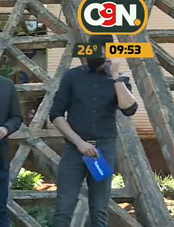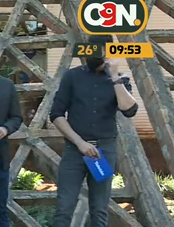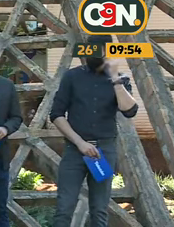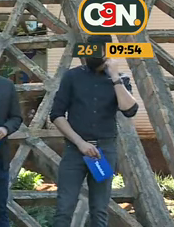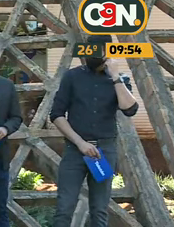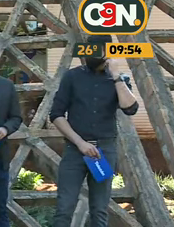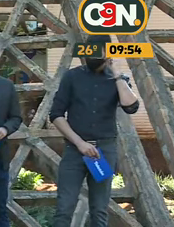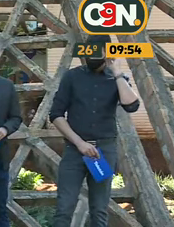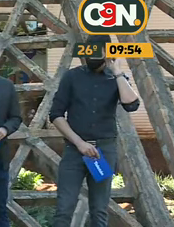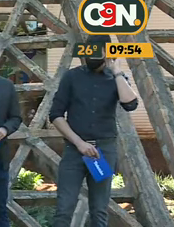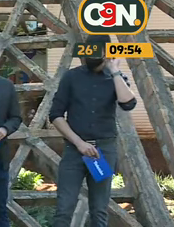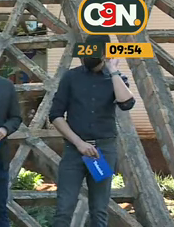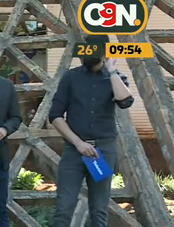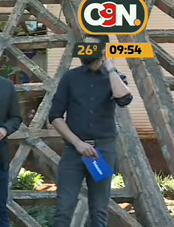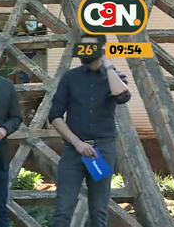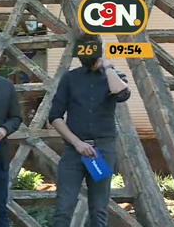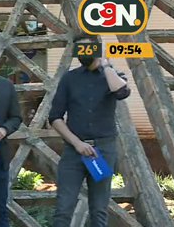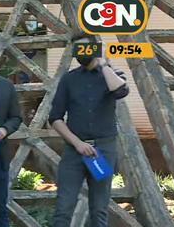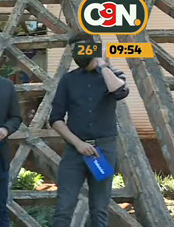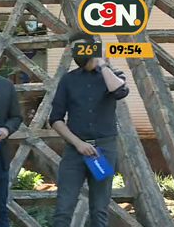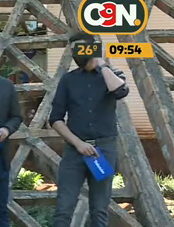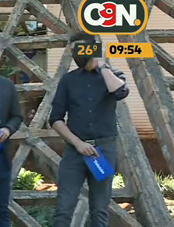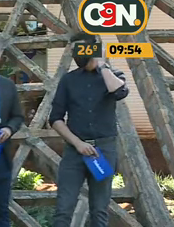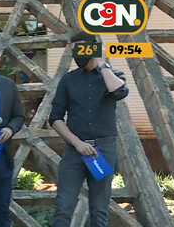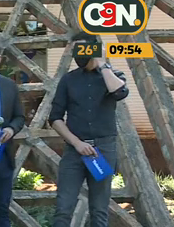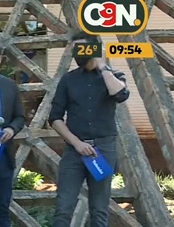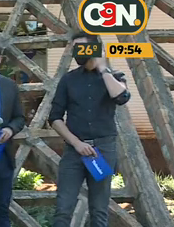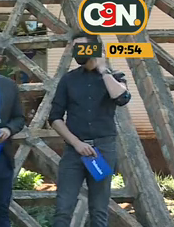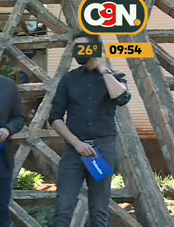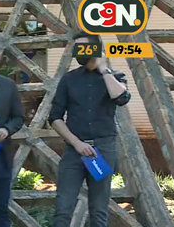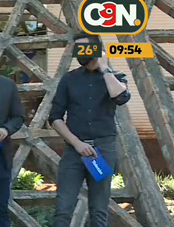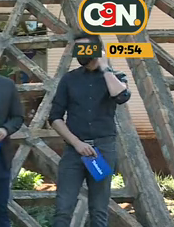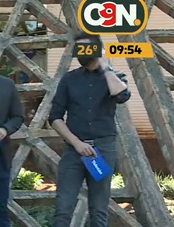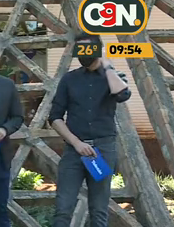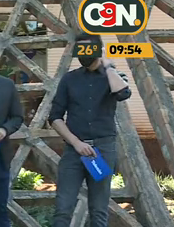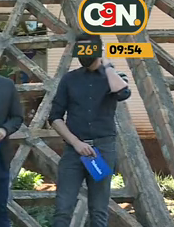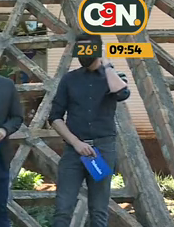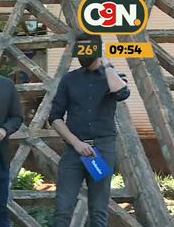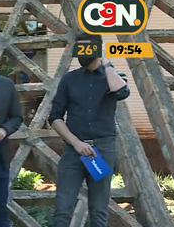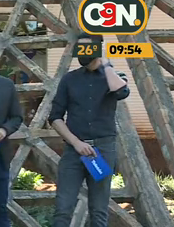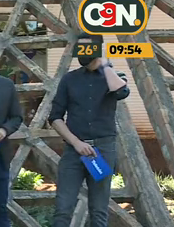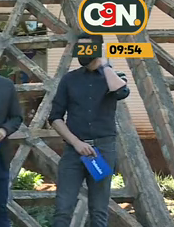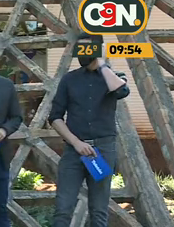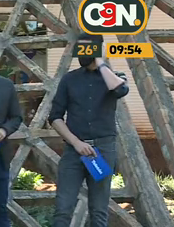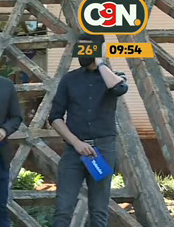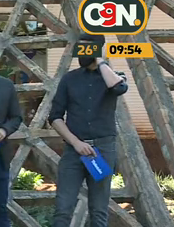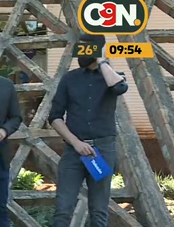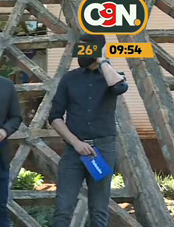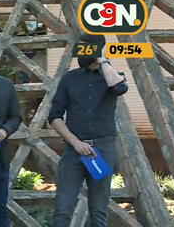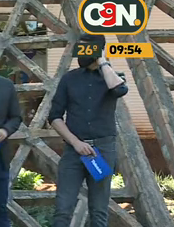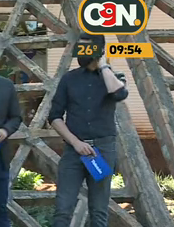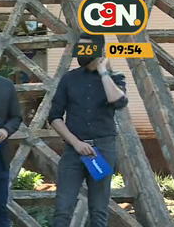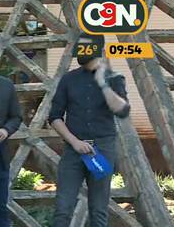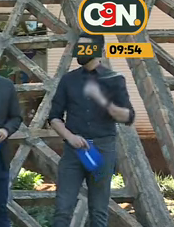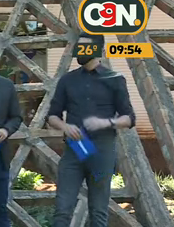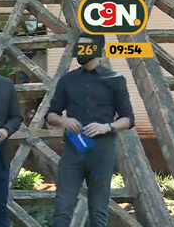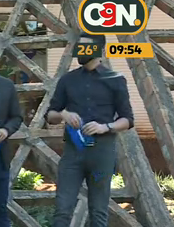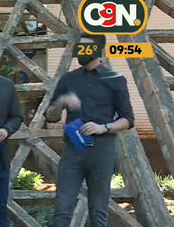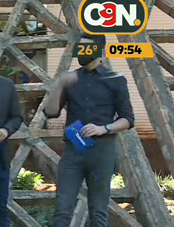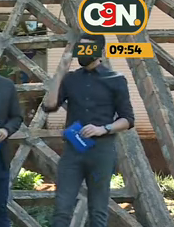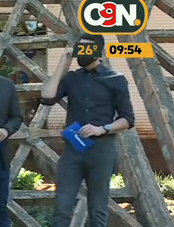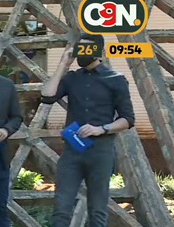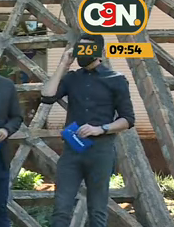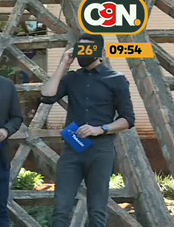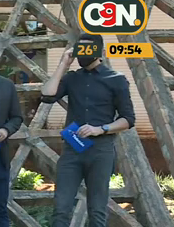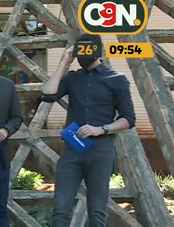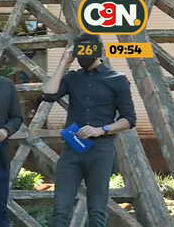que aparecer con esos trajes tipo astronauta a la casa de una de estas familias podía generar algún tipo de susto o de miedo. Entonces